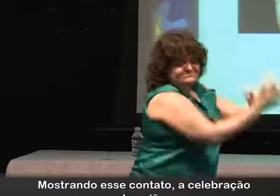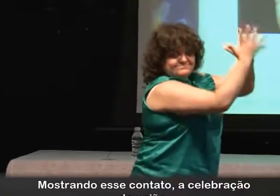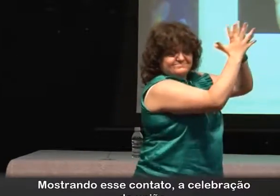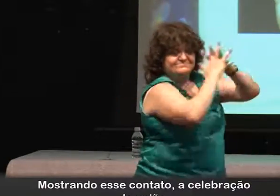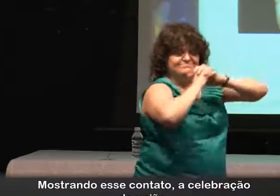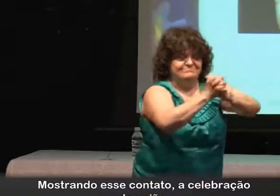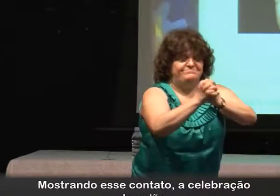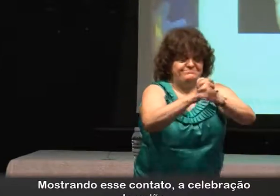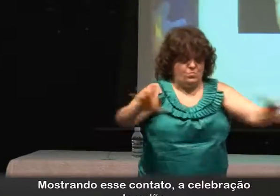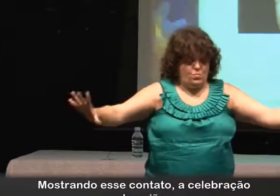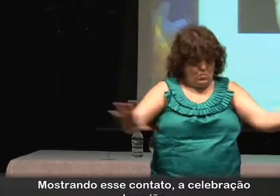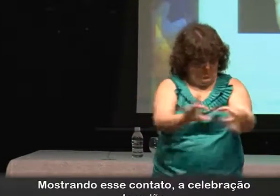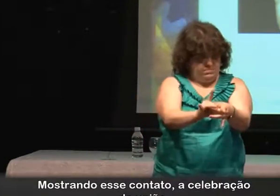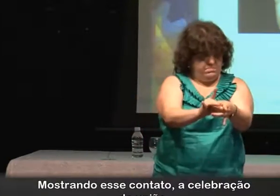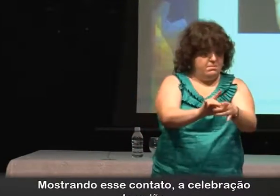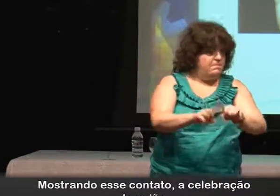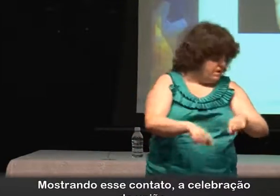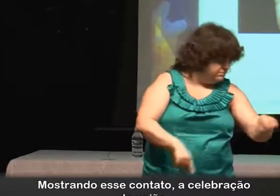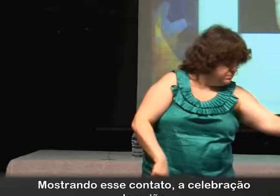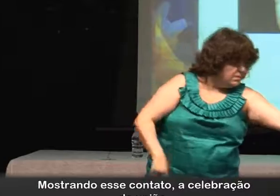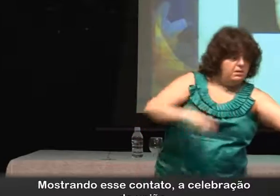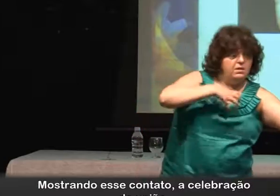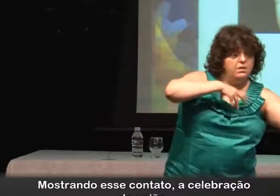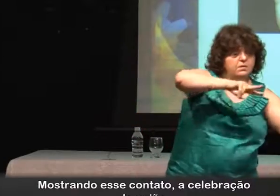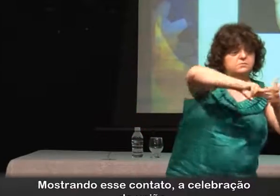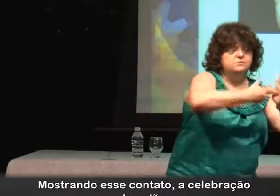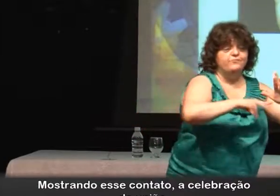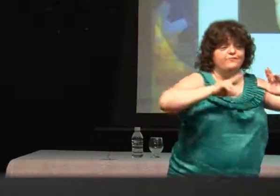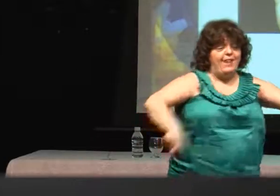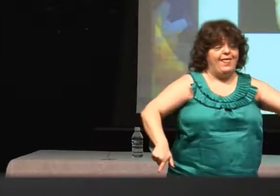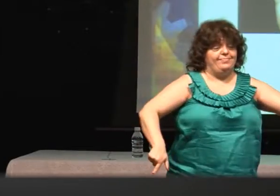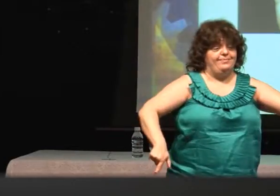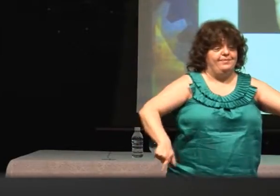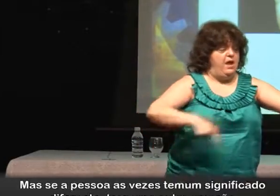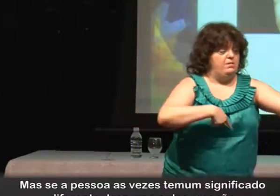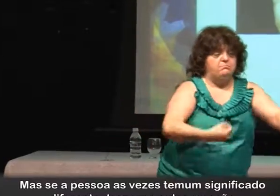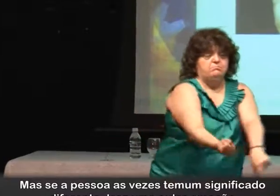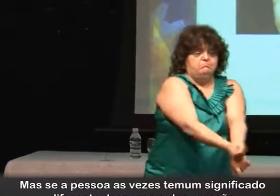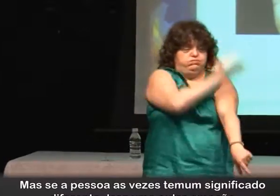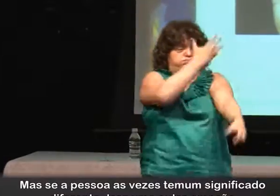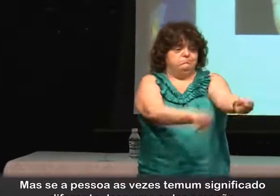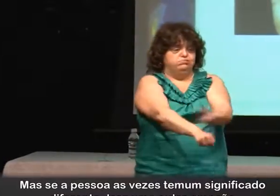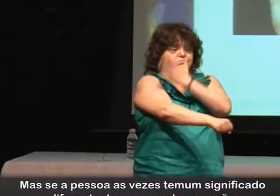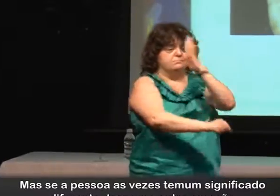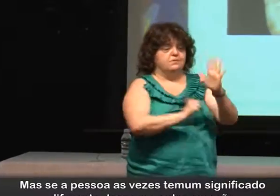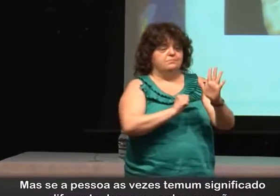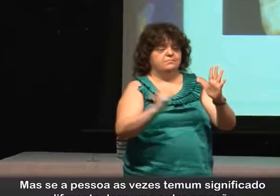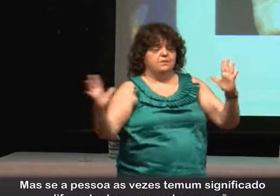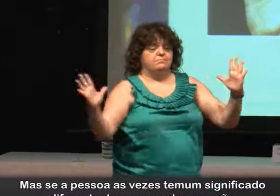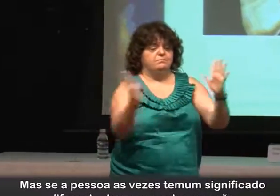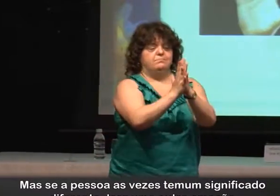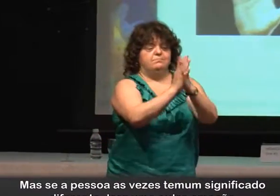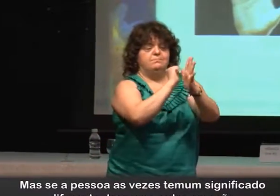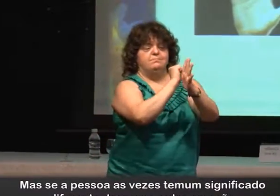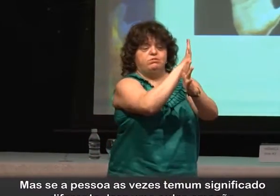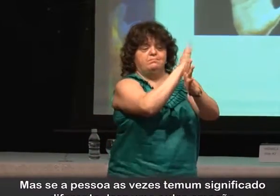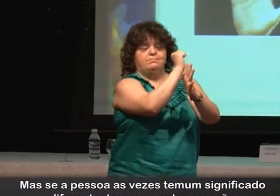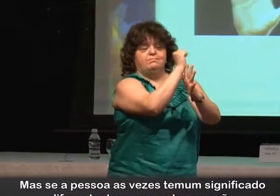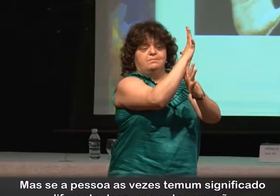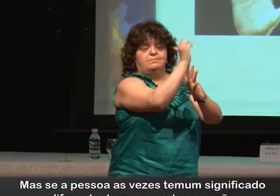mostrando esse contato, a celebração da união. Mas se a pessoa às vezes tem um significado diferente,